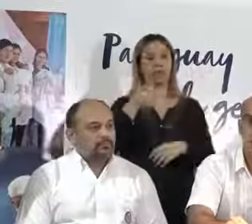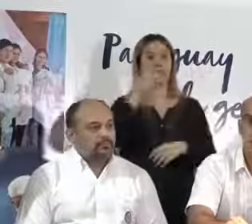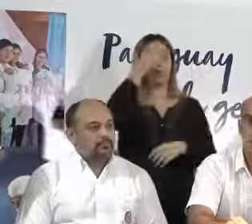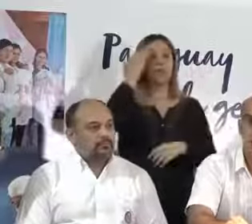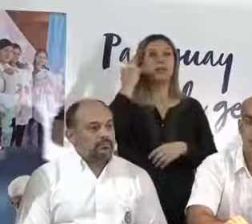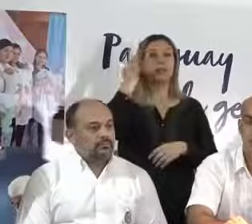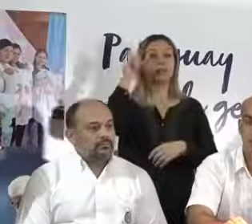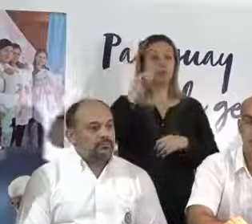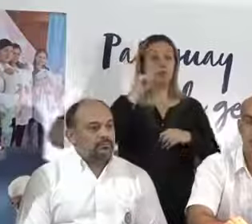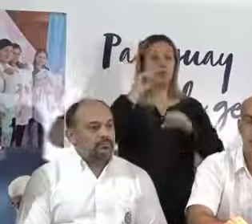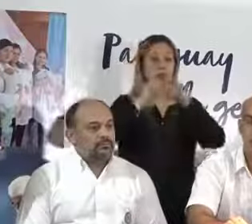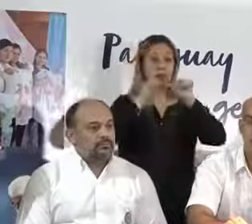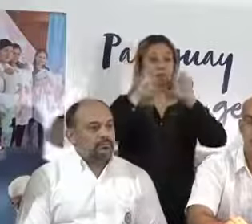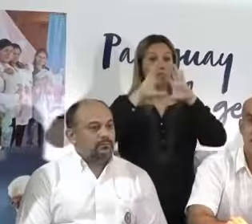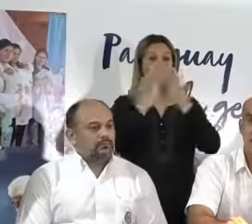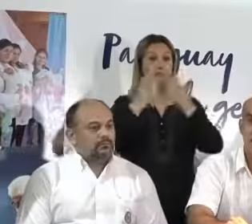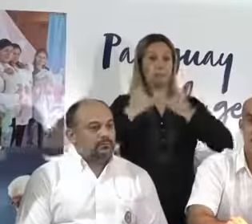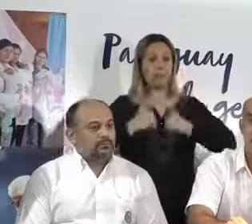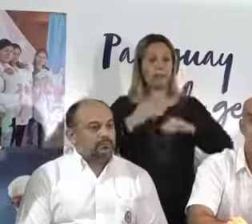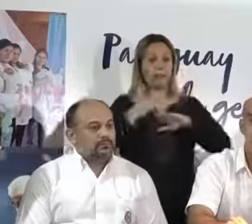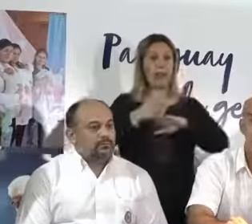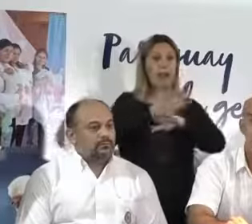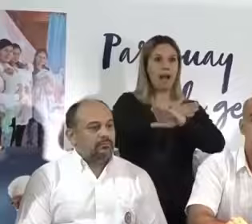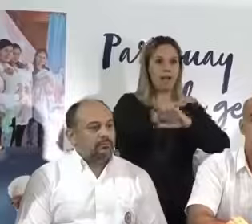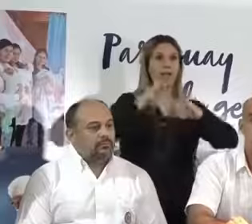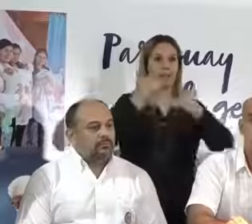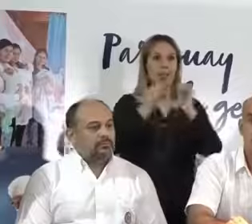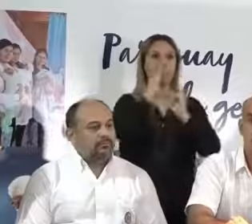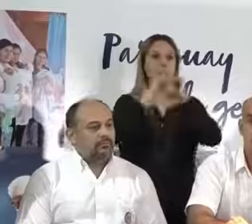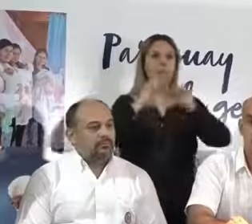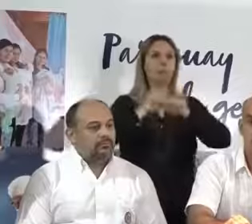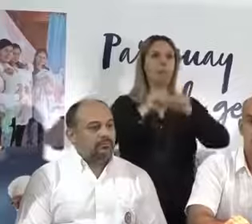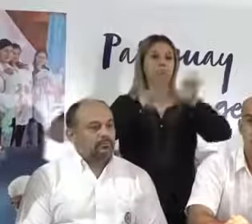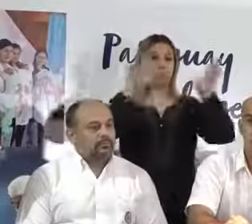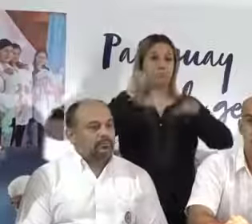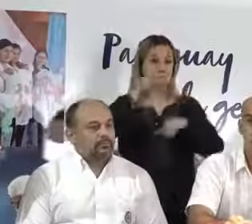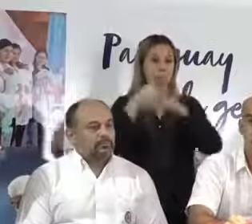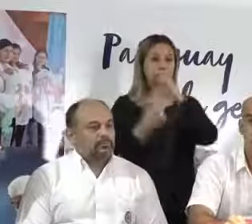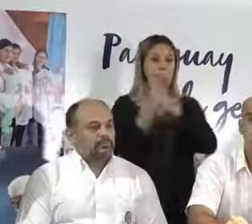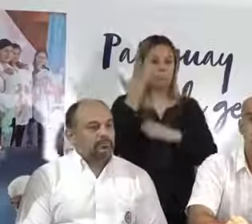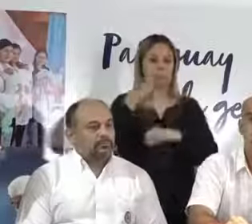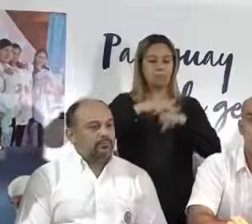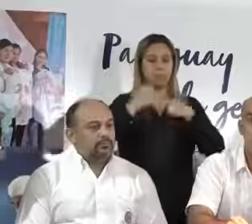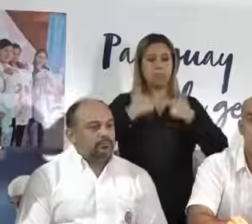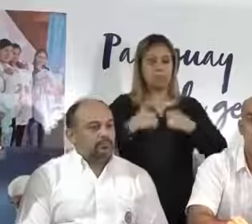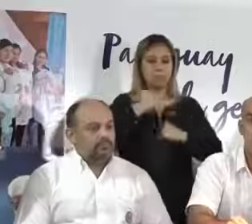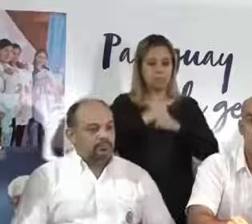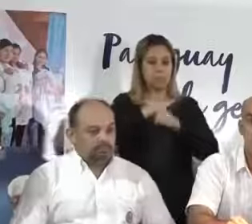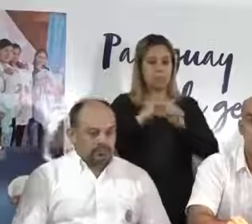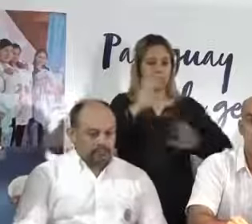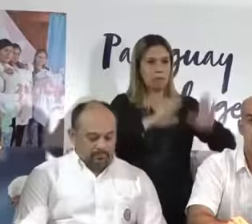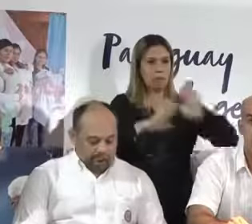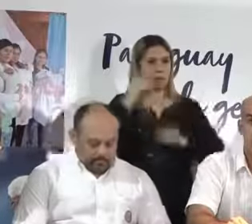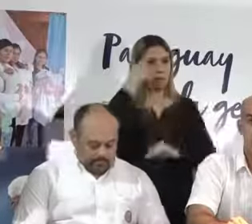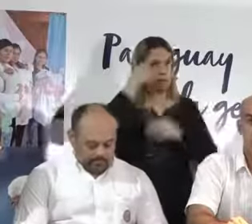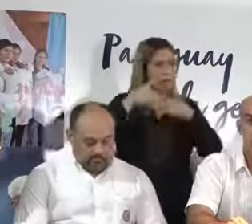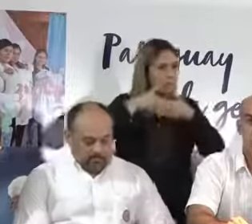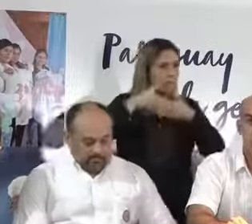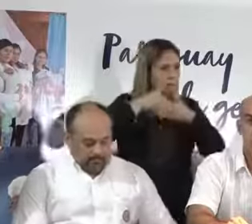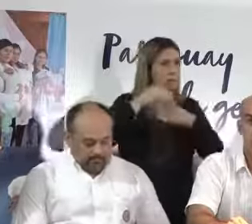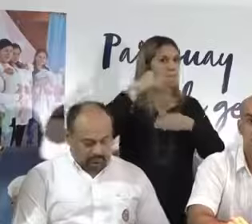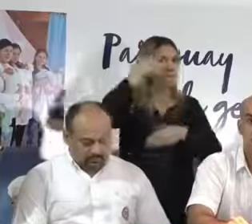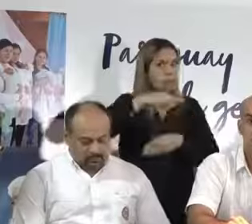de la Organización Mundial de la Salud, y viene preparándose desde entonces para la posibilidad de la llegada del virus aquí.